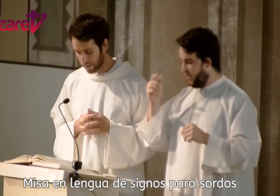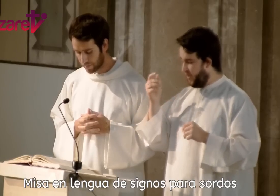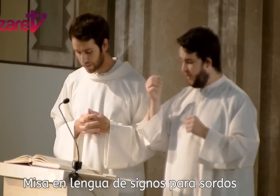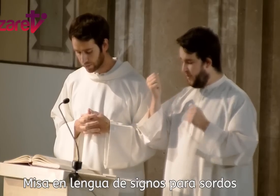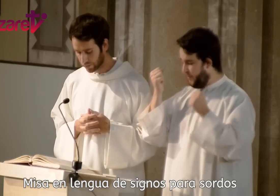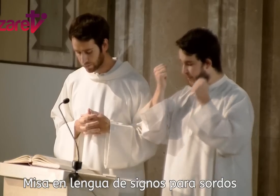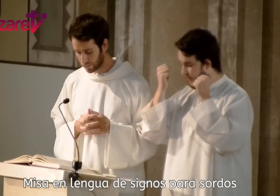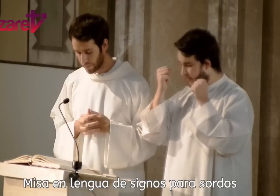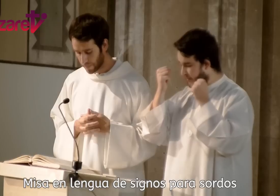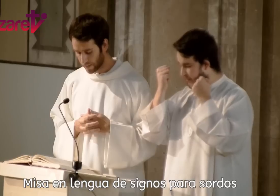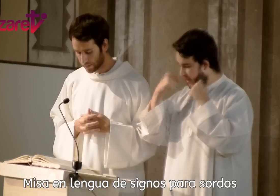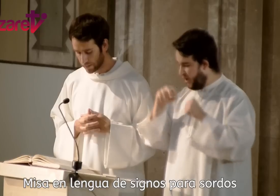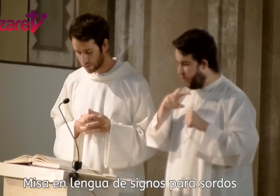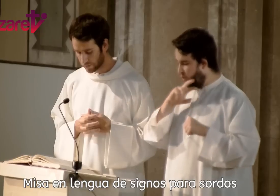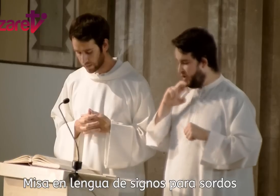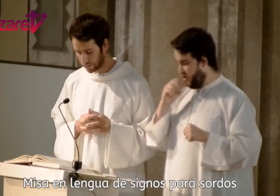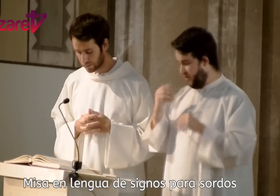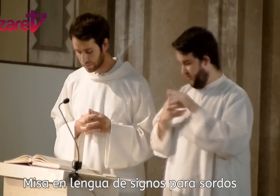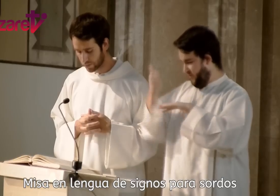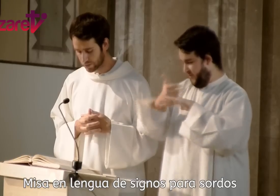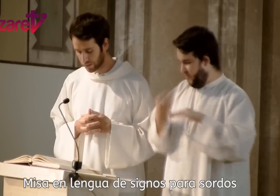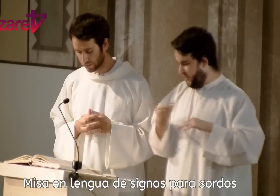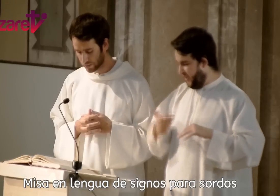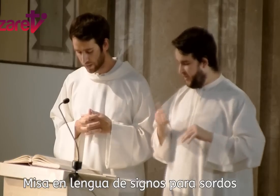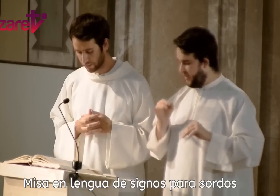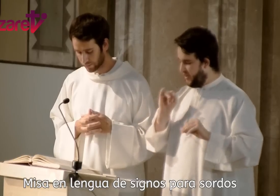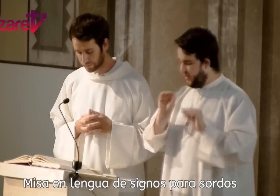encima de todo. Dios bendito por los siglos. Amén.